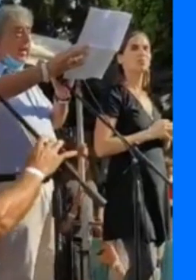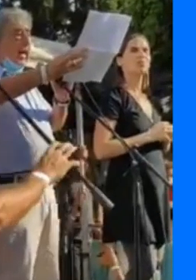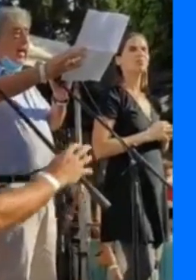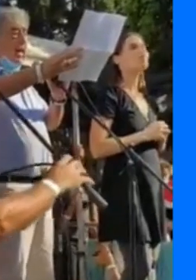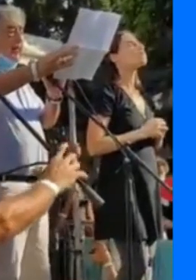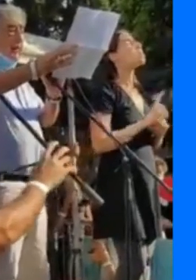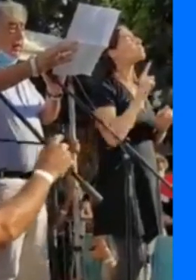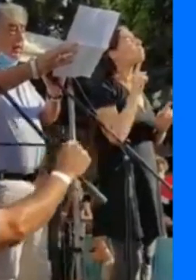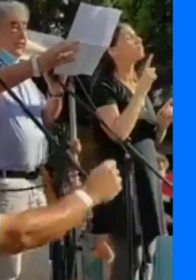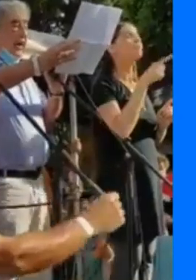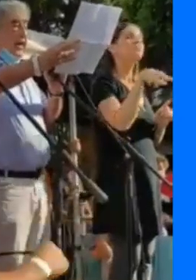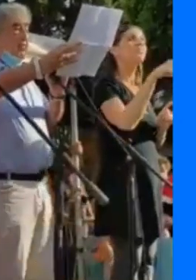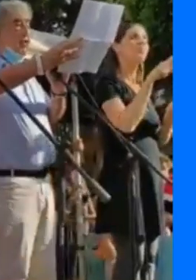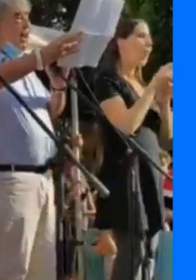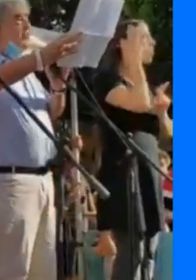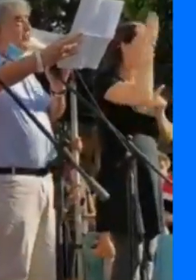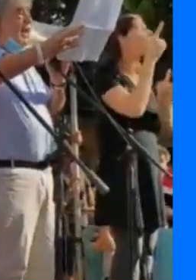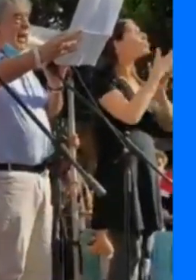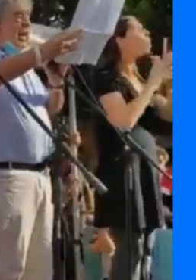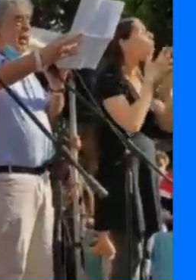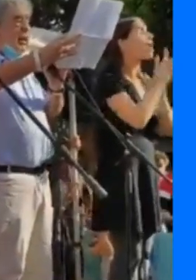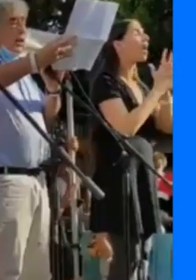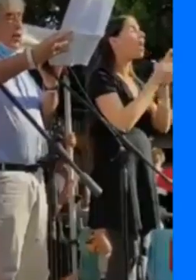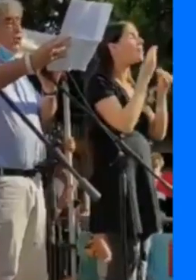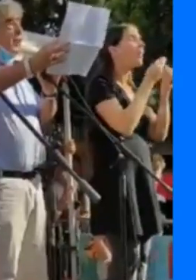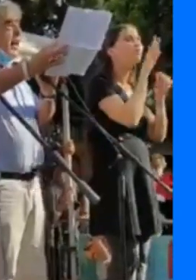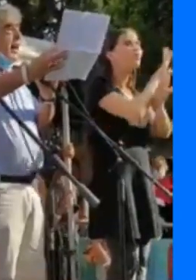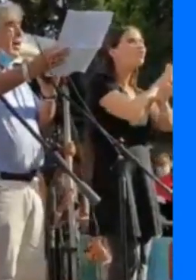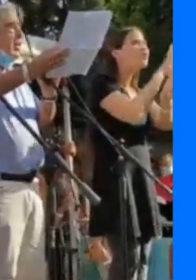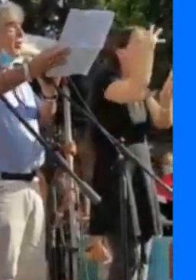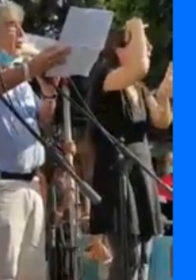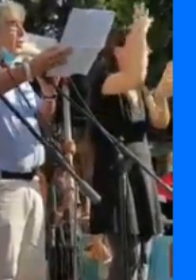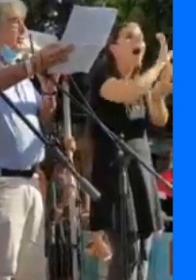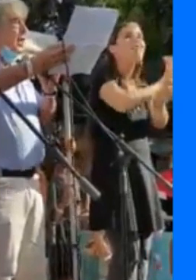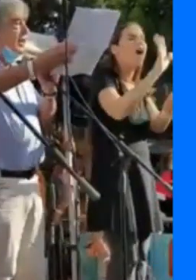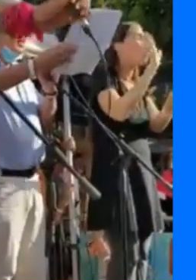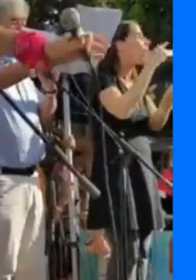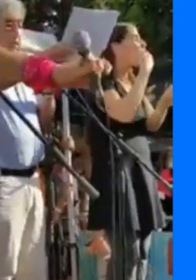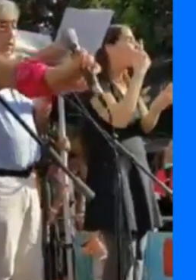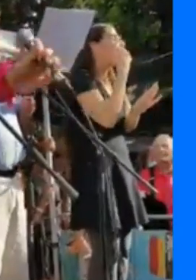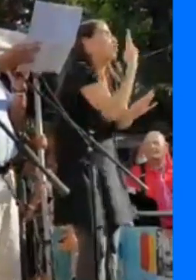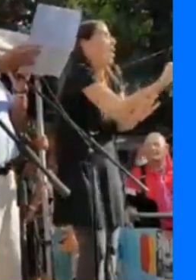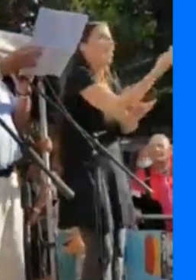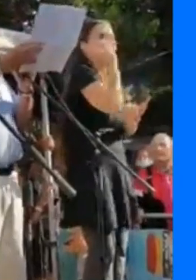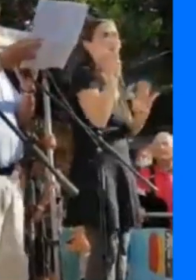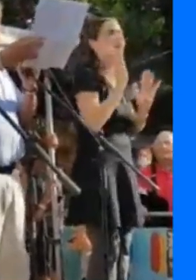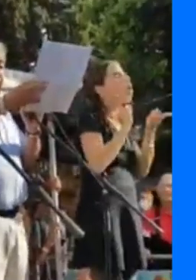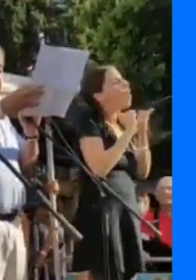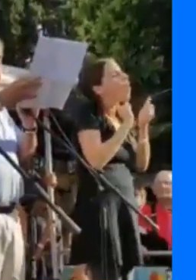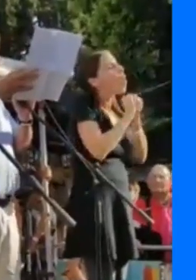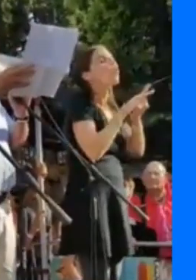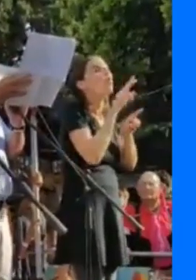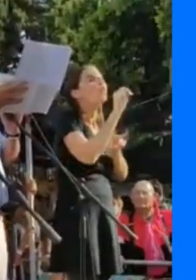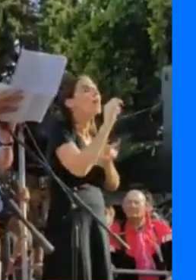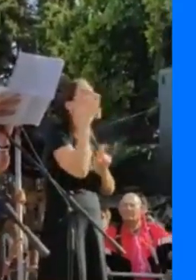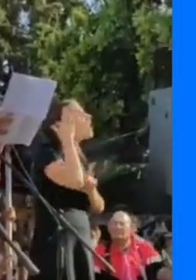ואומר להם דברים שאף מלך לא שמע קודם לכם, או כמו נתן